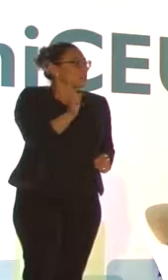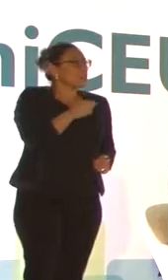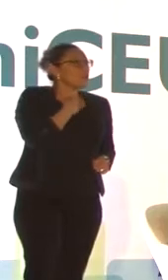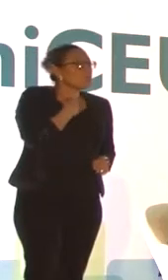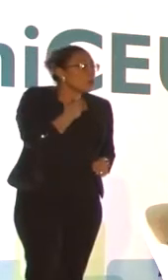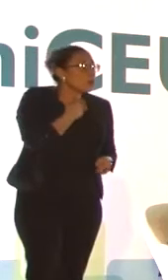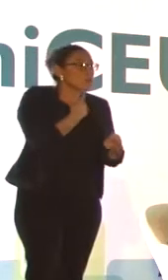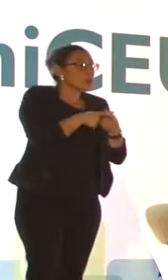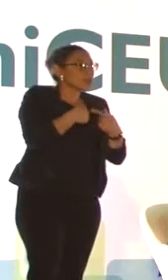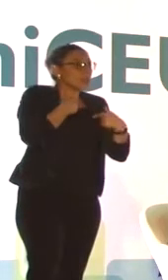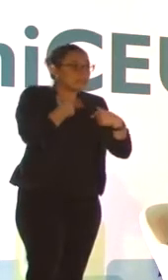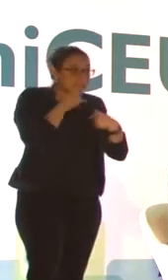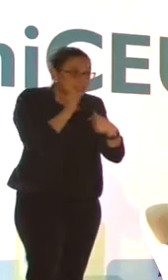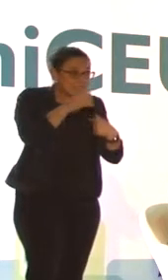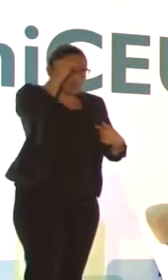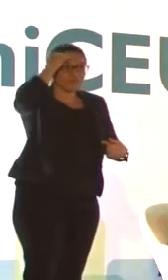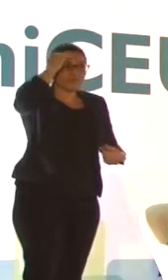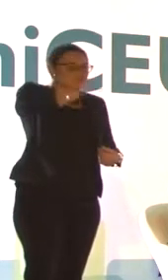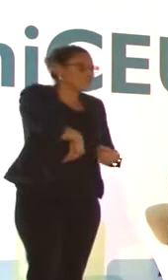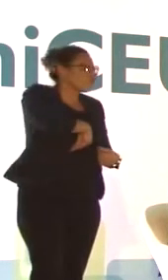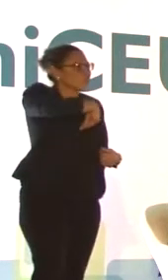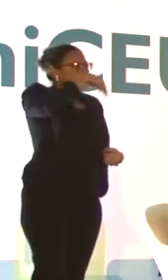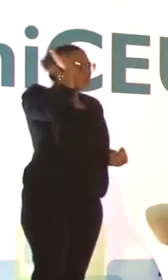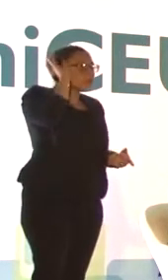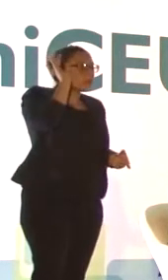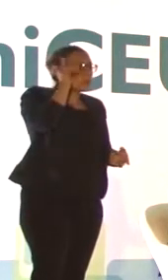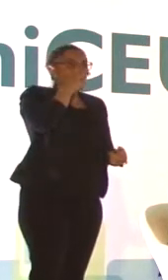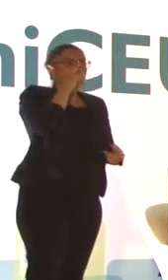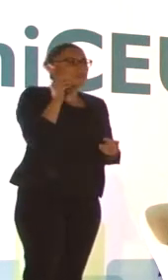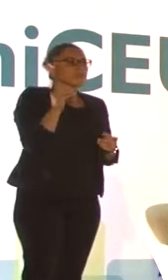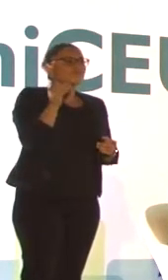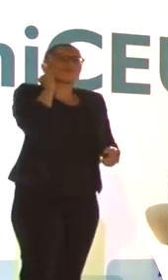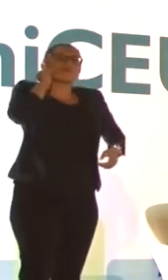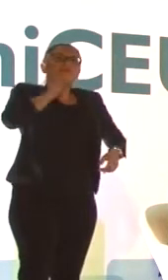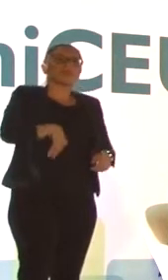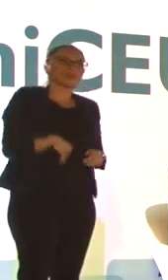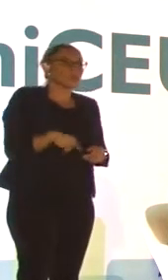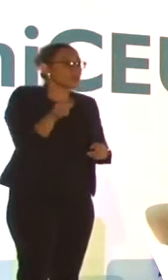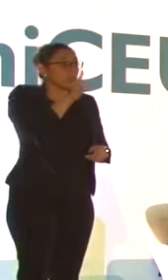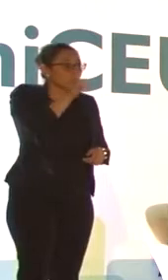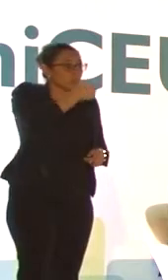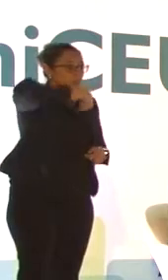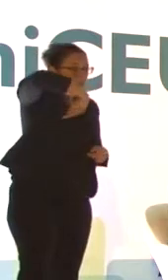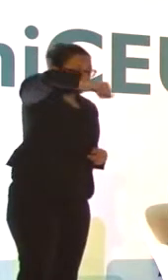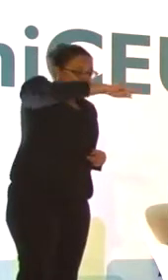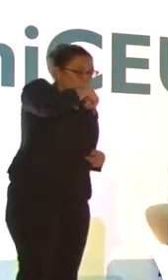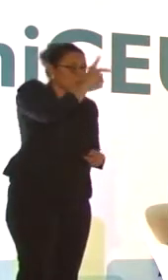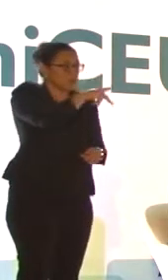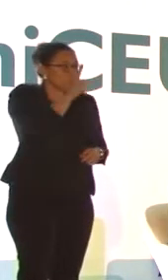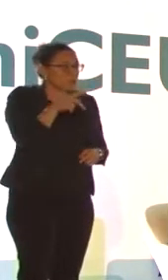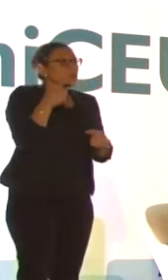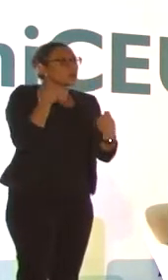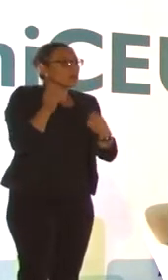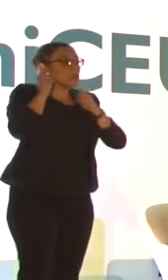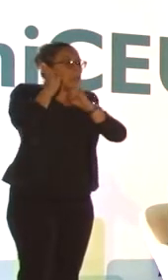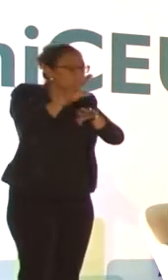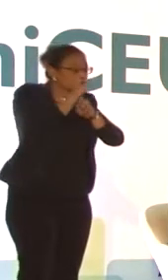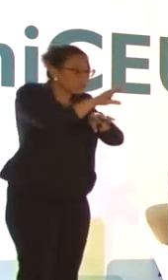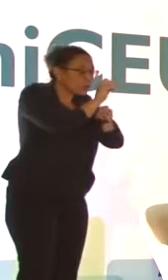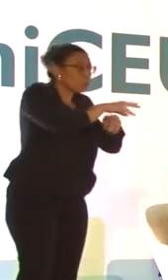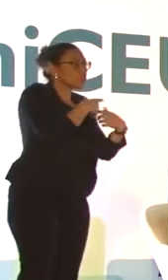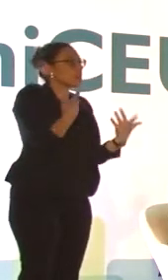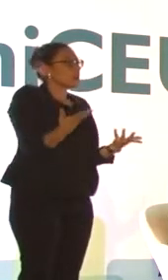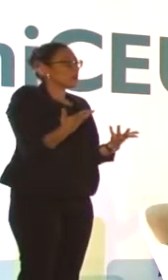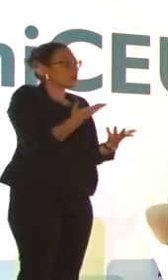não educaria. Nós educamos alguém para alguma coisa, para alguma finalidade, para que seja protagonista, sujeito